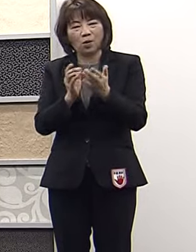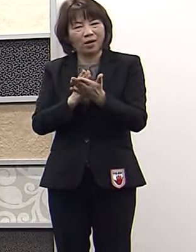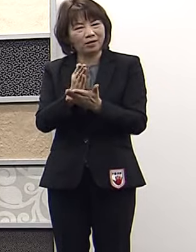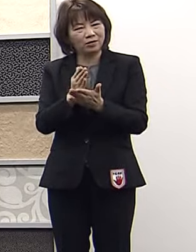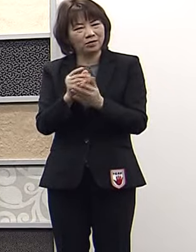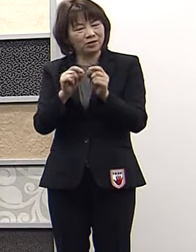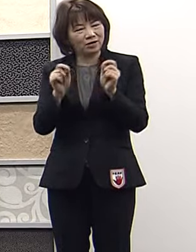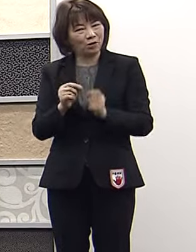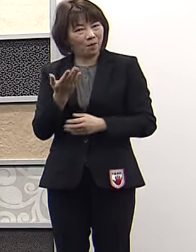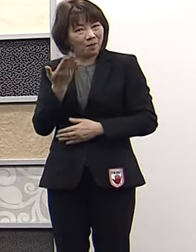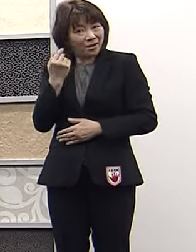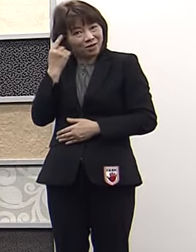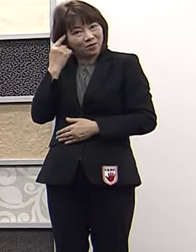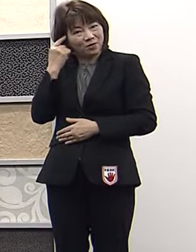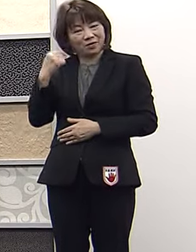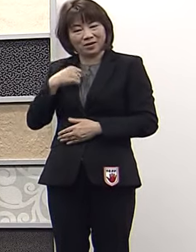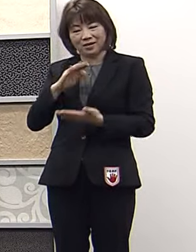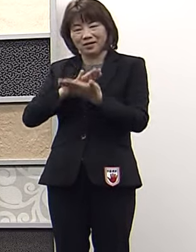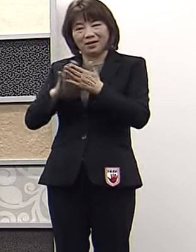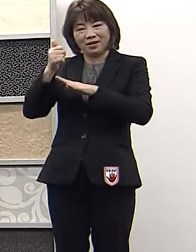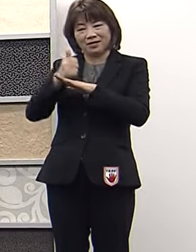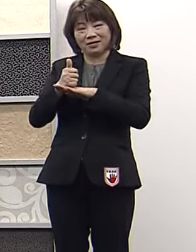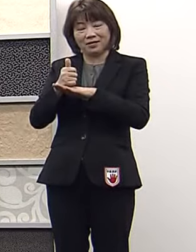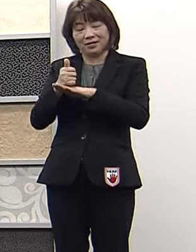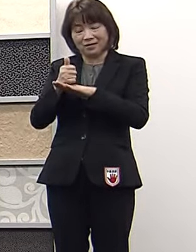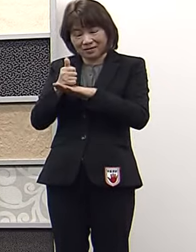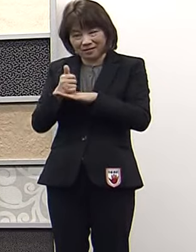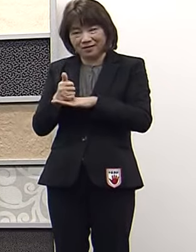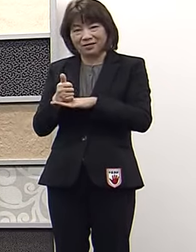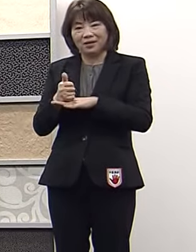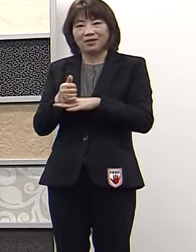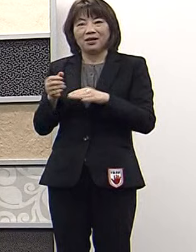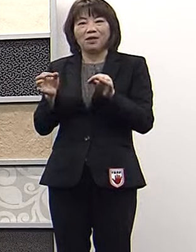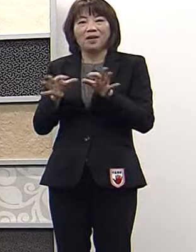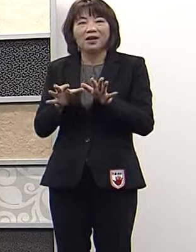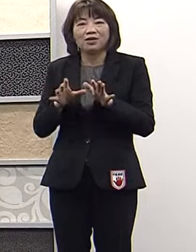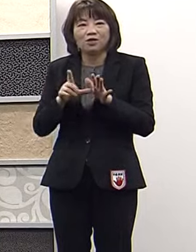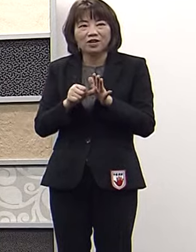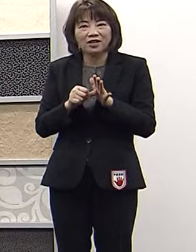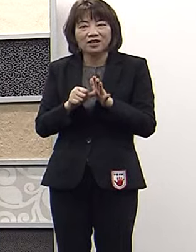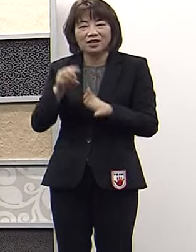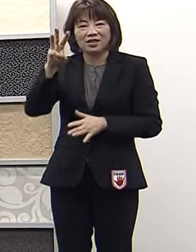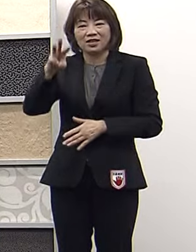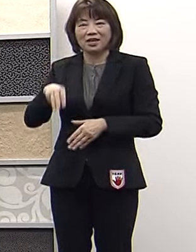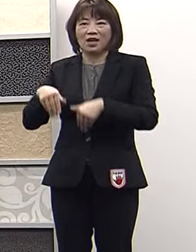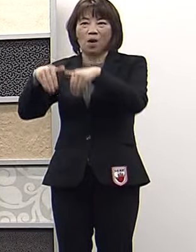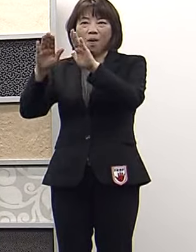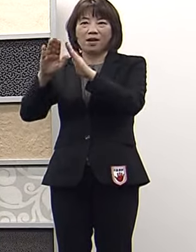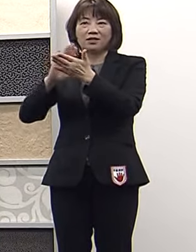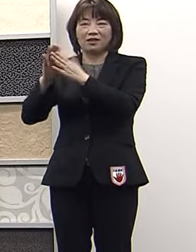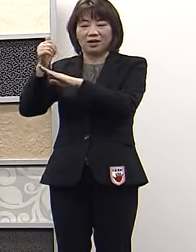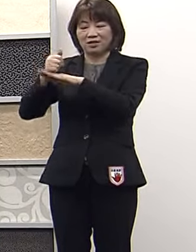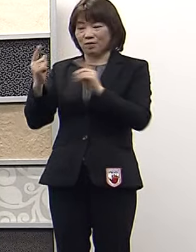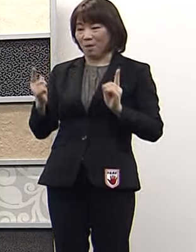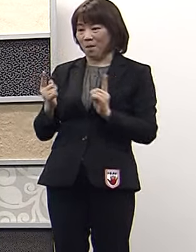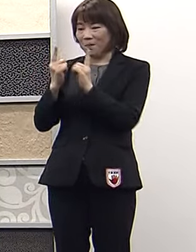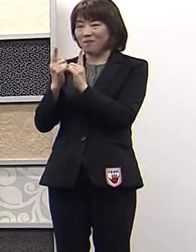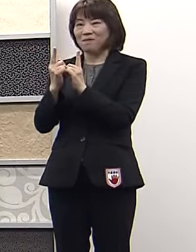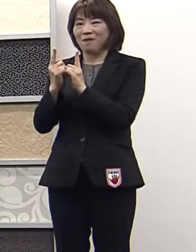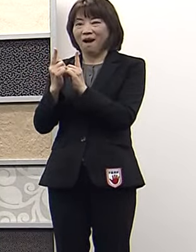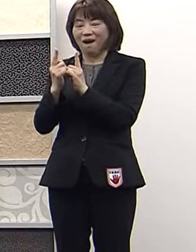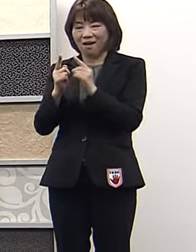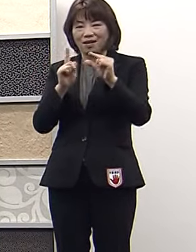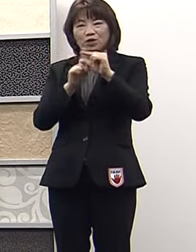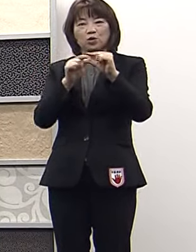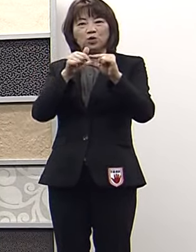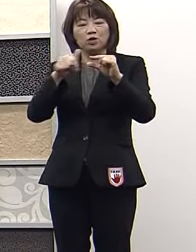私知事に就任した直後に、その時初めて多分知事と川勝さんとお目にかかった時に、その中央弾道が